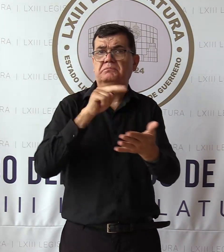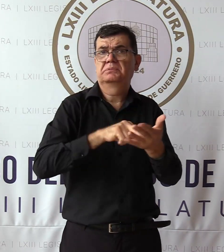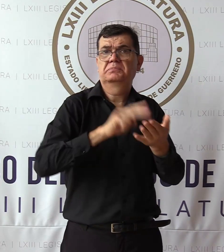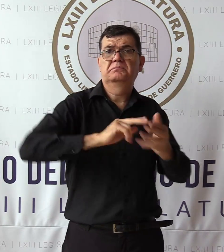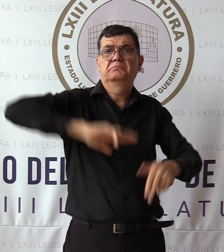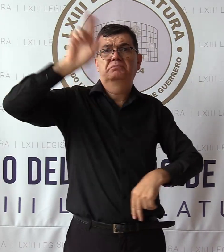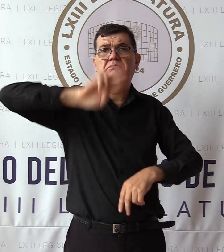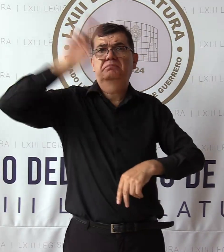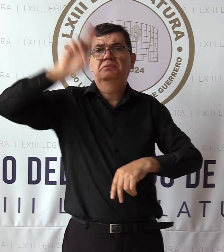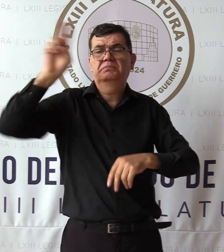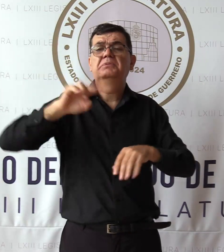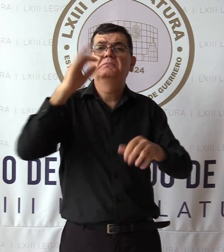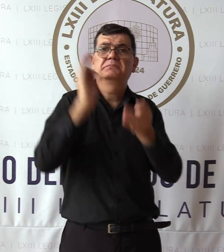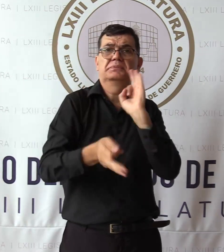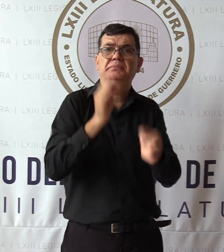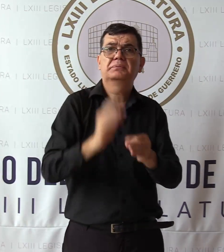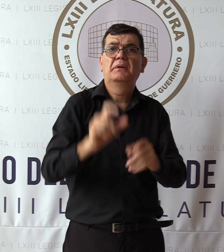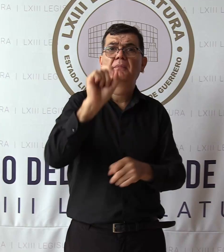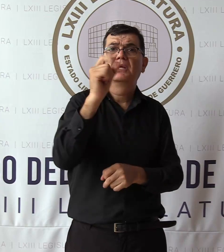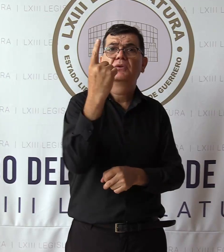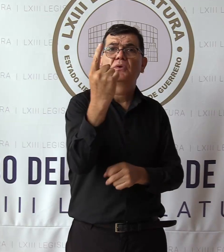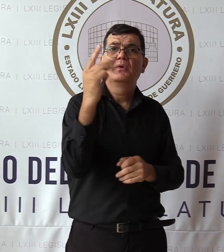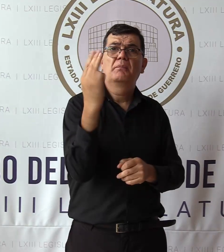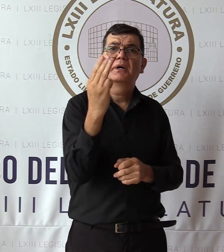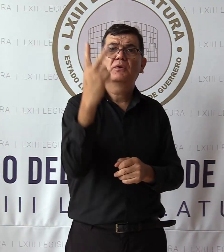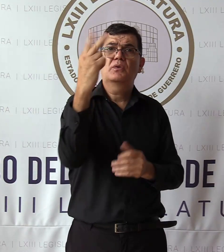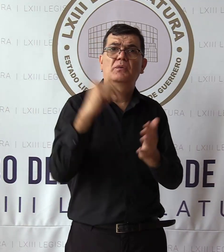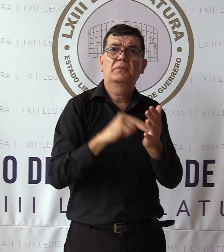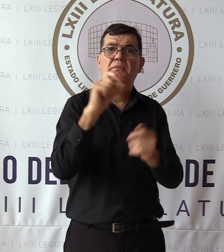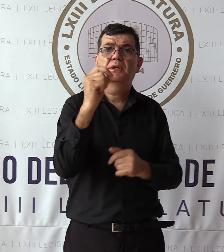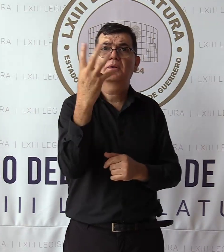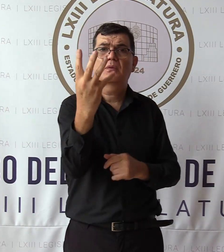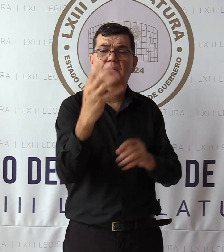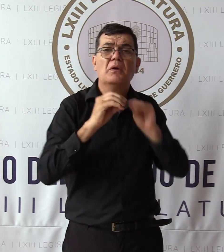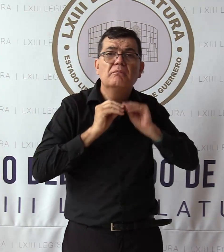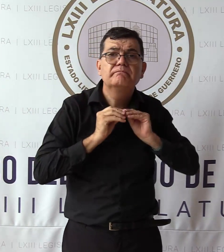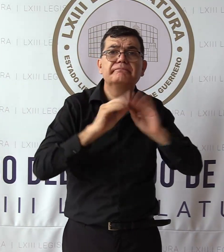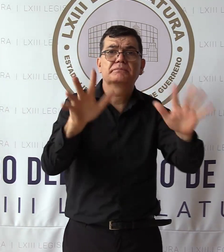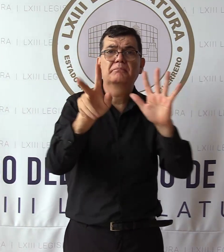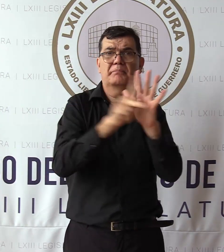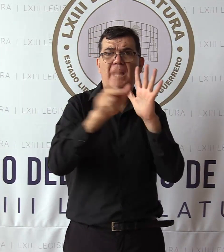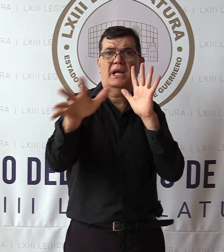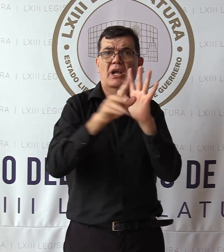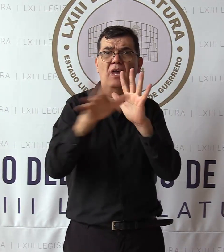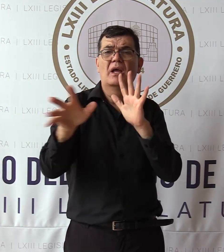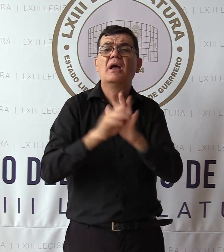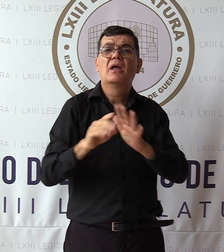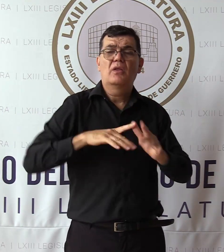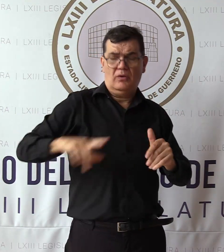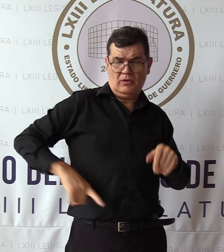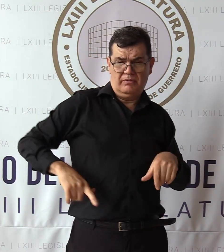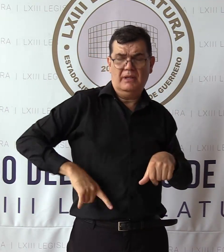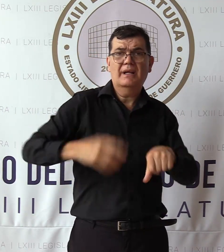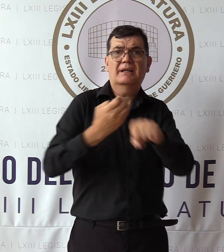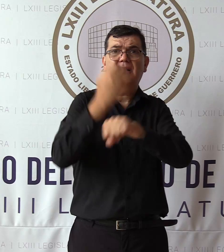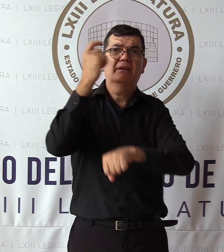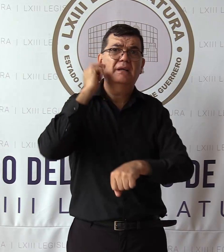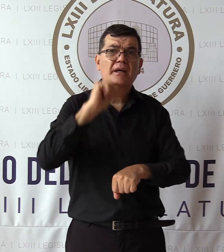el 21 de mayo de 2024 y publicado en el Periódico Oficial del Gobierno del Estado de Guerrero el 14